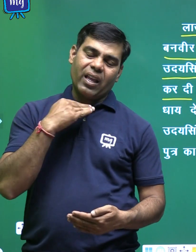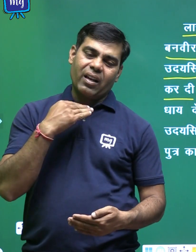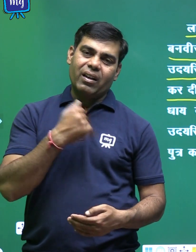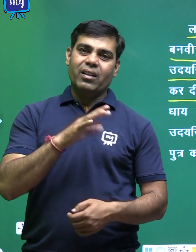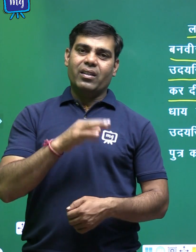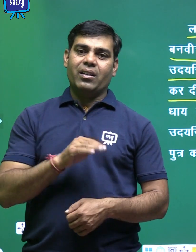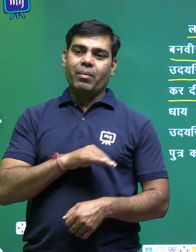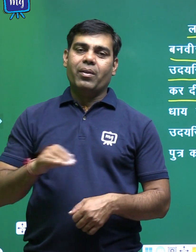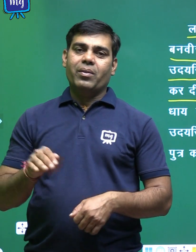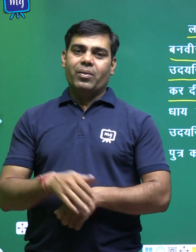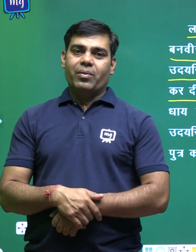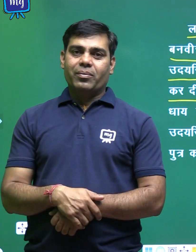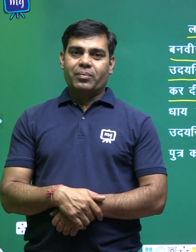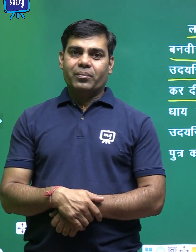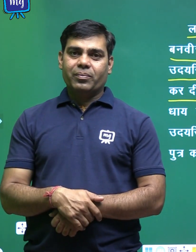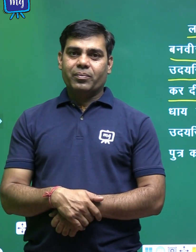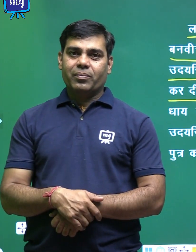प्यारे बच्चों,